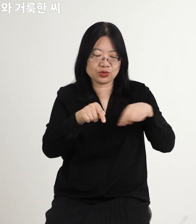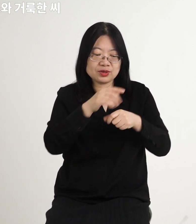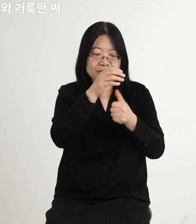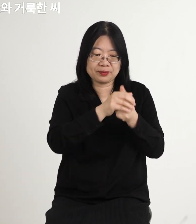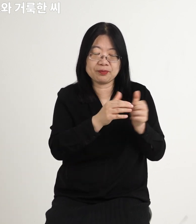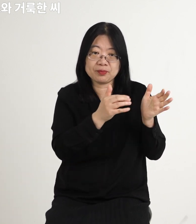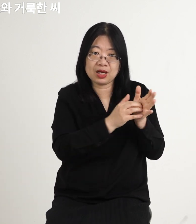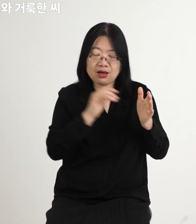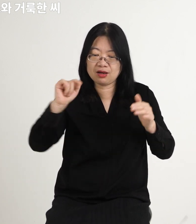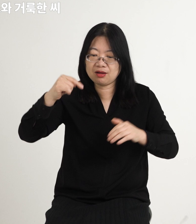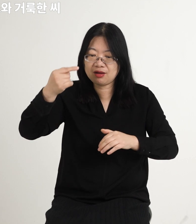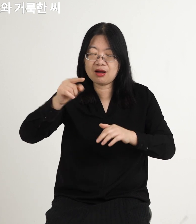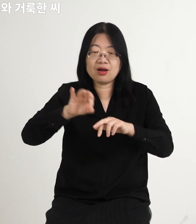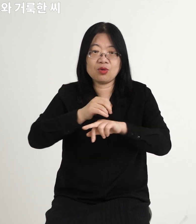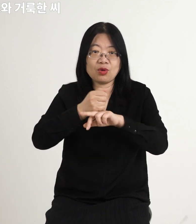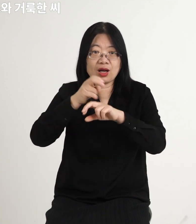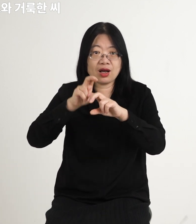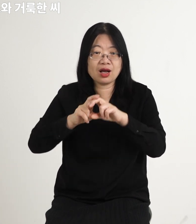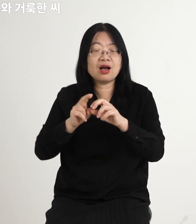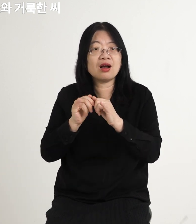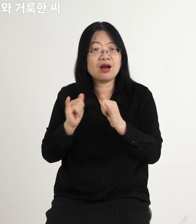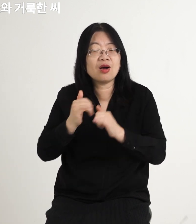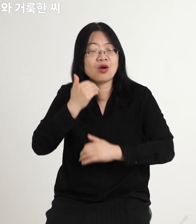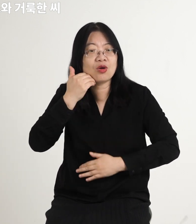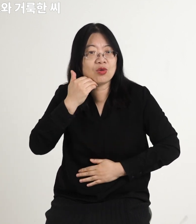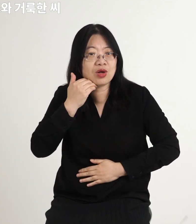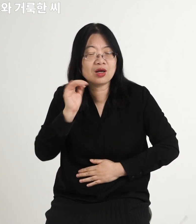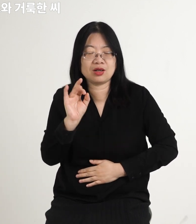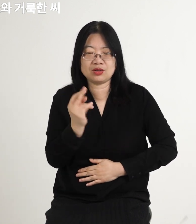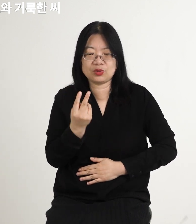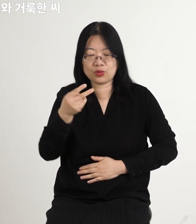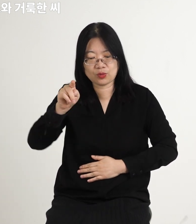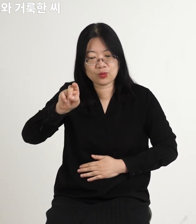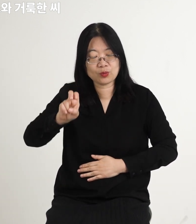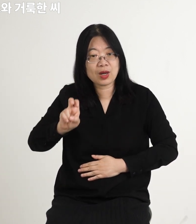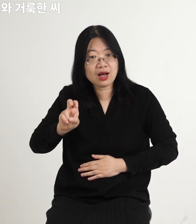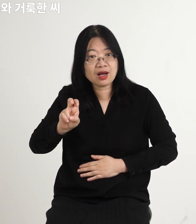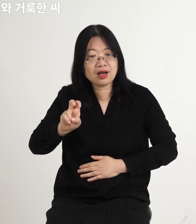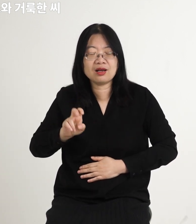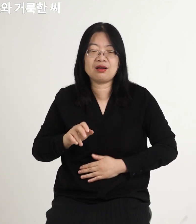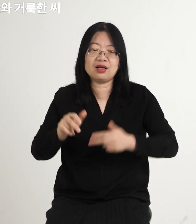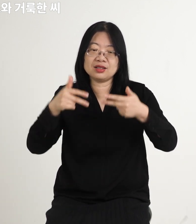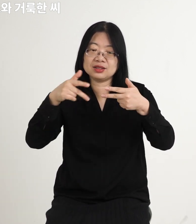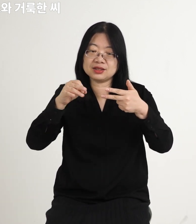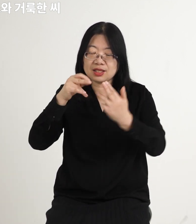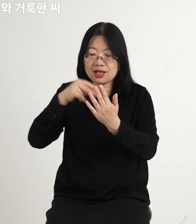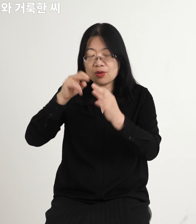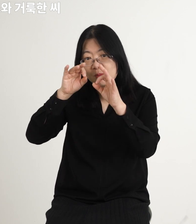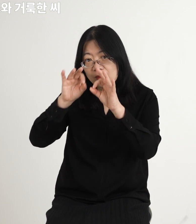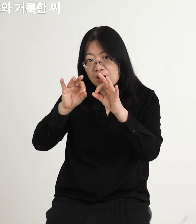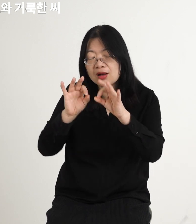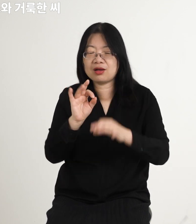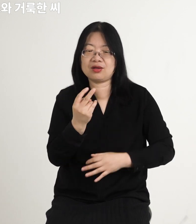그 다음에 왕이 된 사람이 요담이에요. 근데 7장에서는 요담의